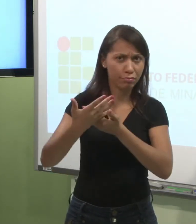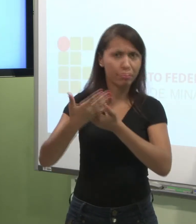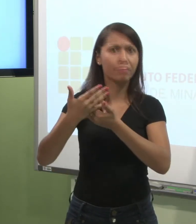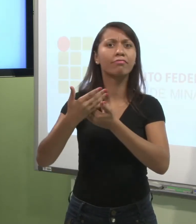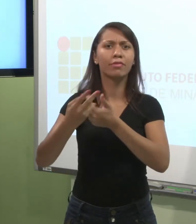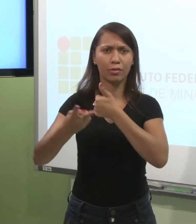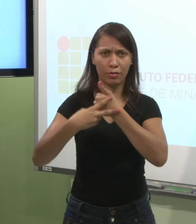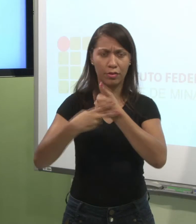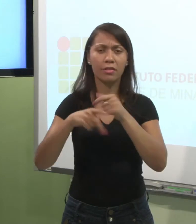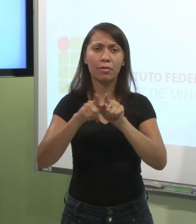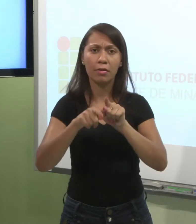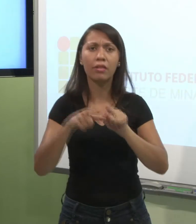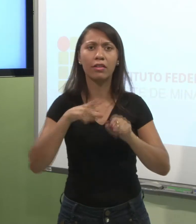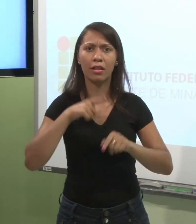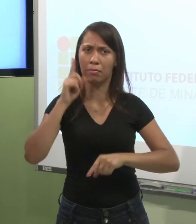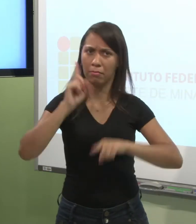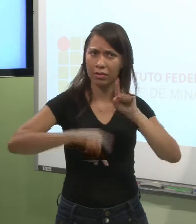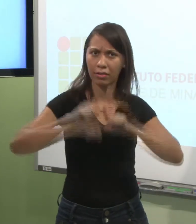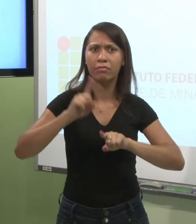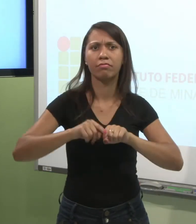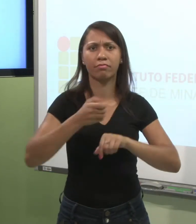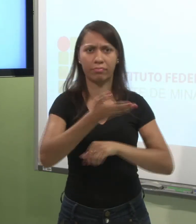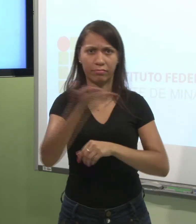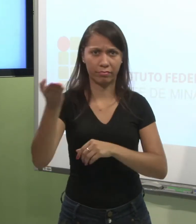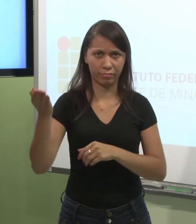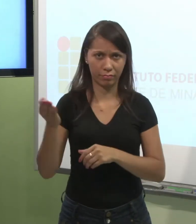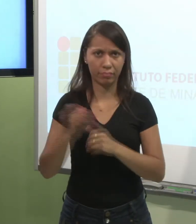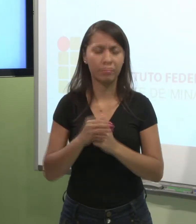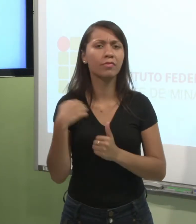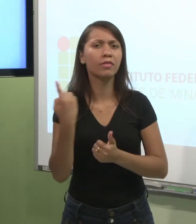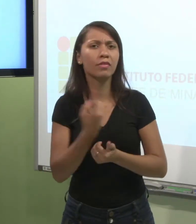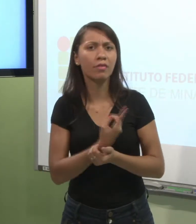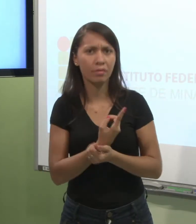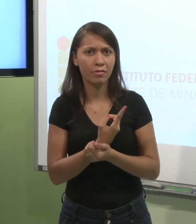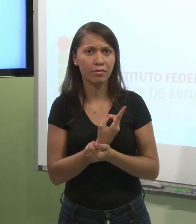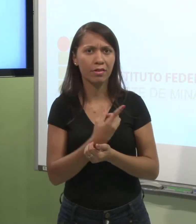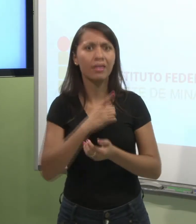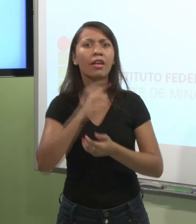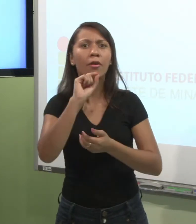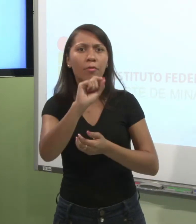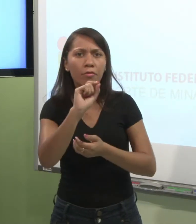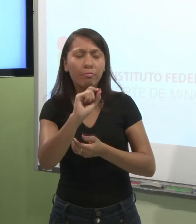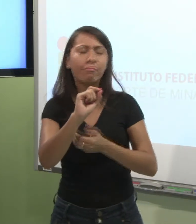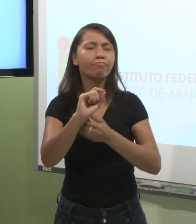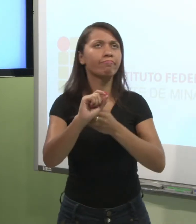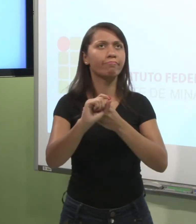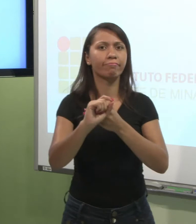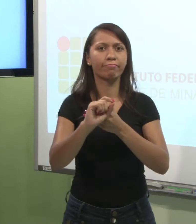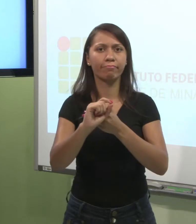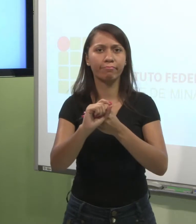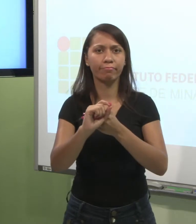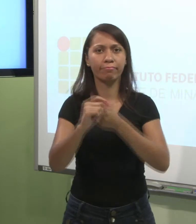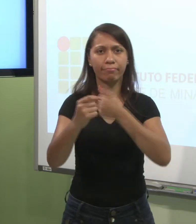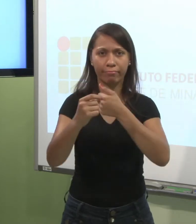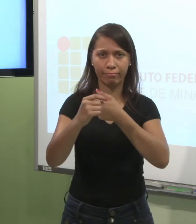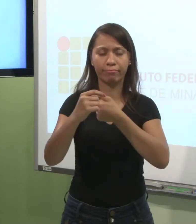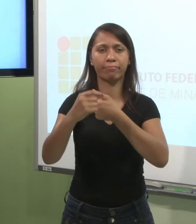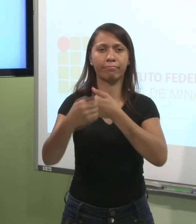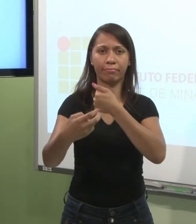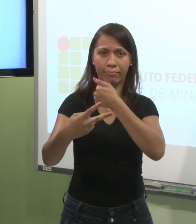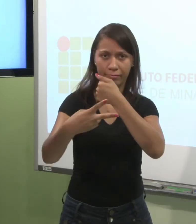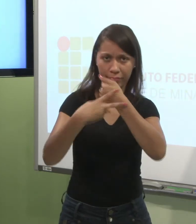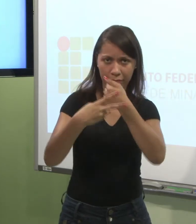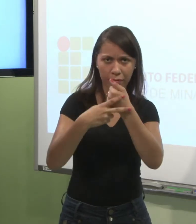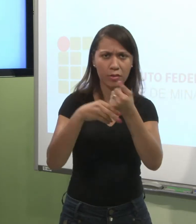Vou disponibilizar para vocês um material complementar em nossa sala virtual com a tabela de verbos, com a tabela